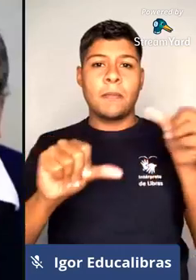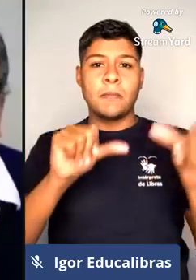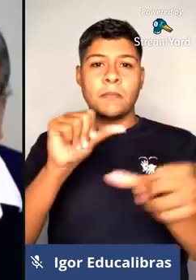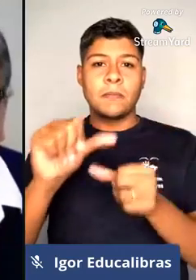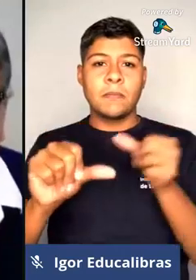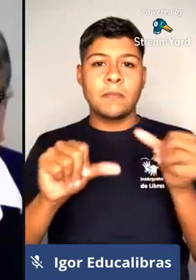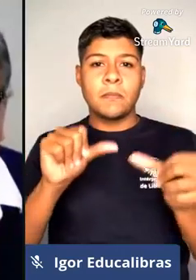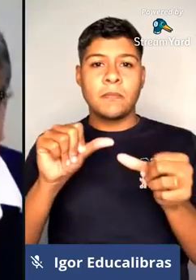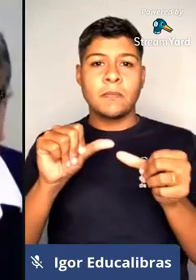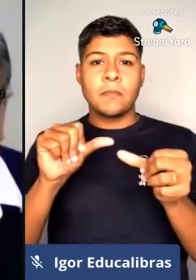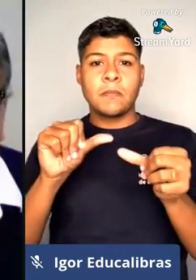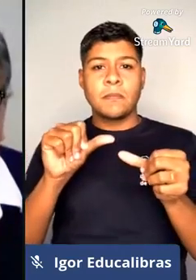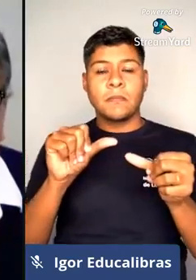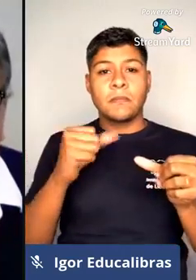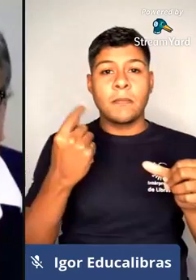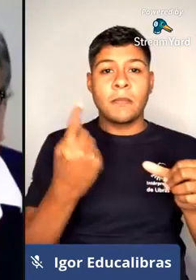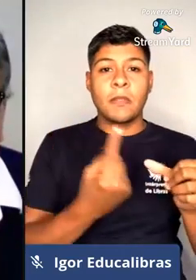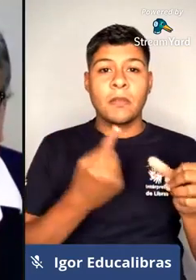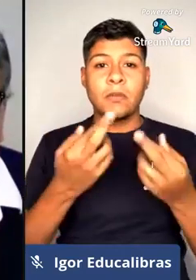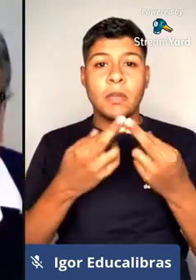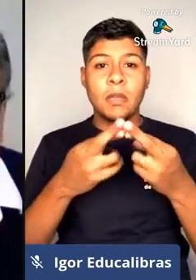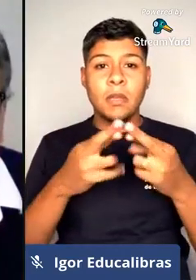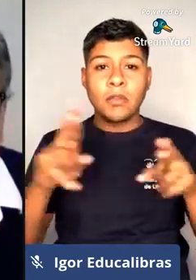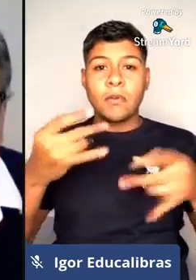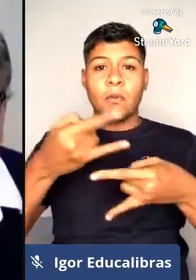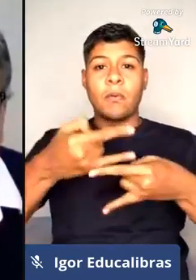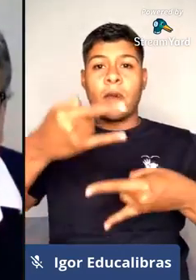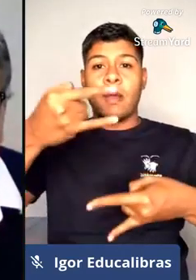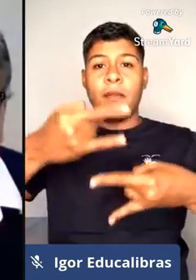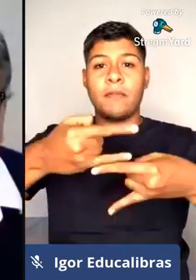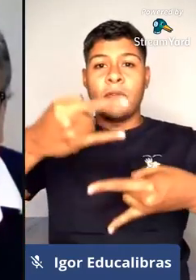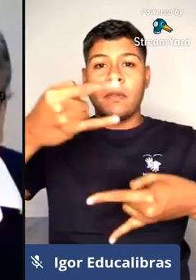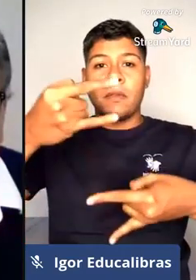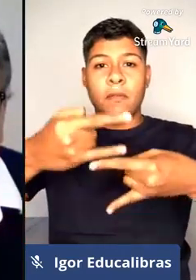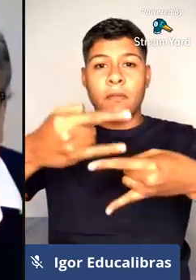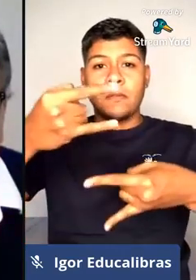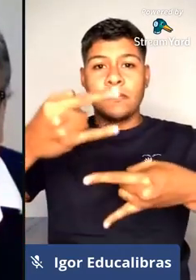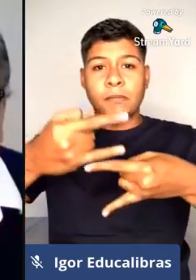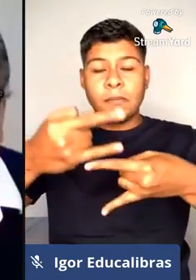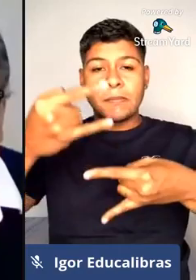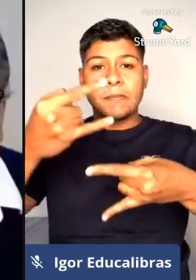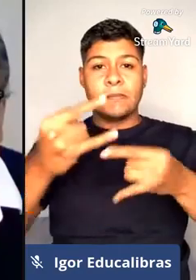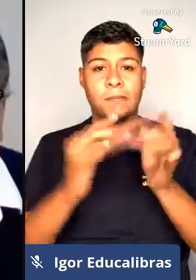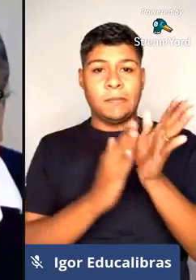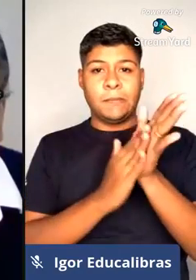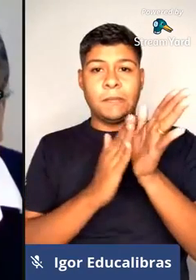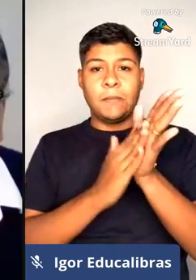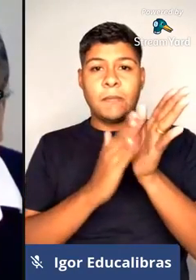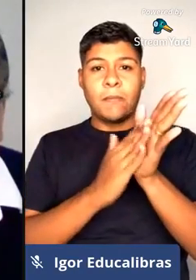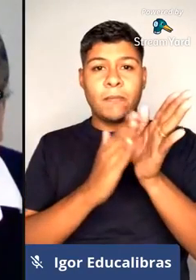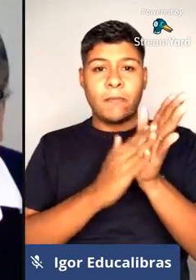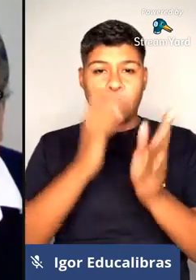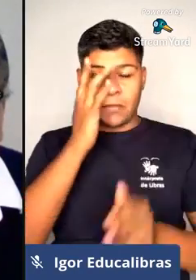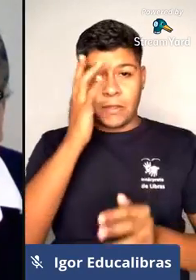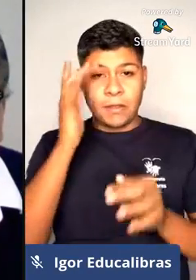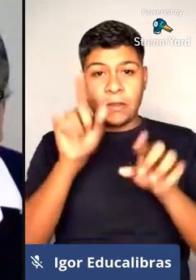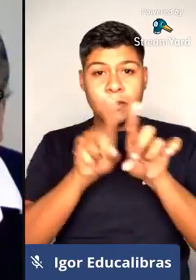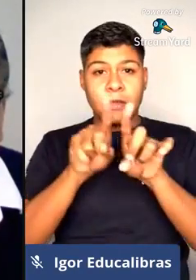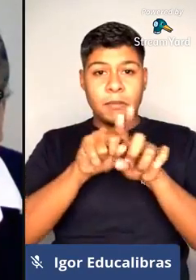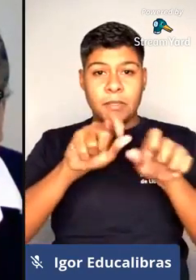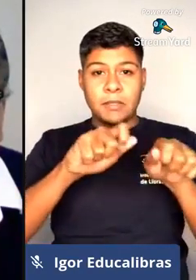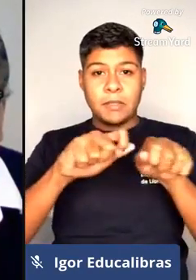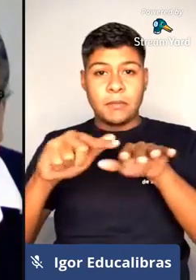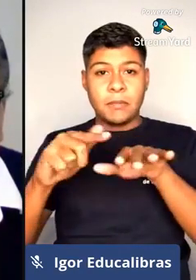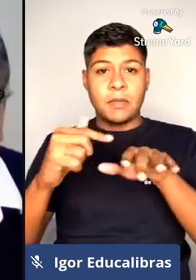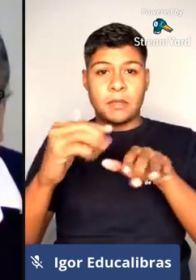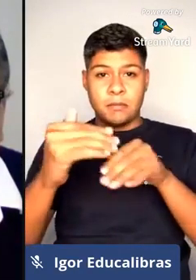Bom, nós resolvemos fazer essas lives com os homenageados, né? E a partir da semana que vem nós vamos